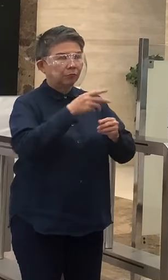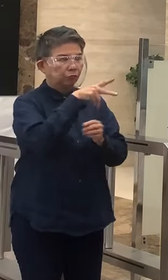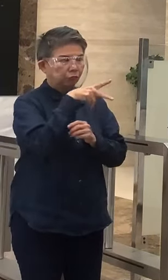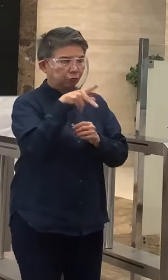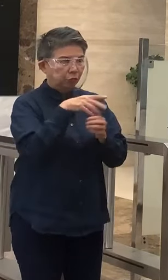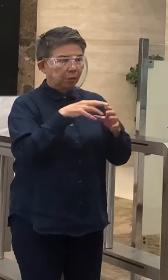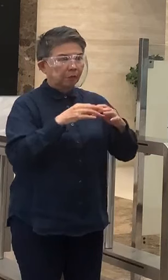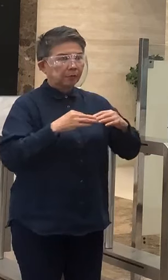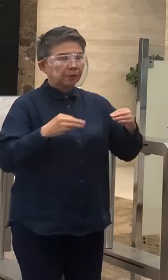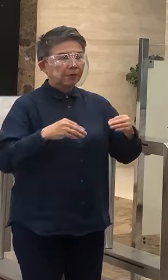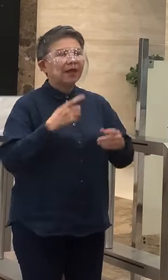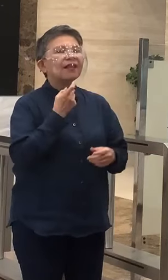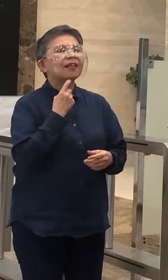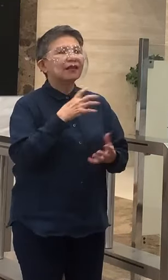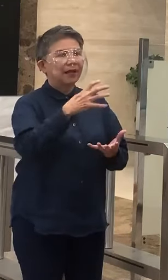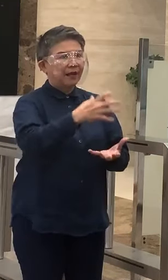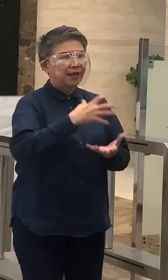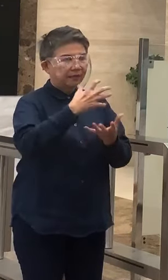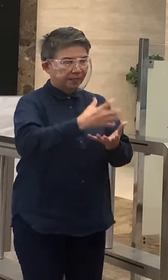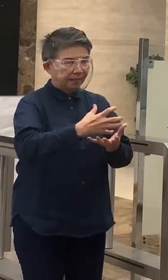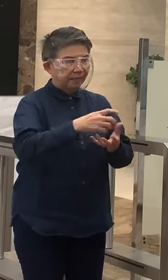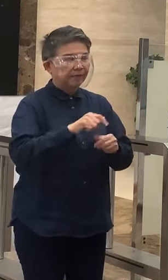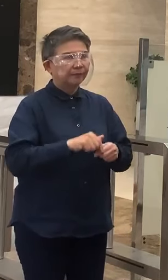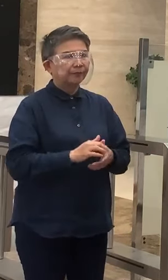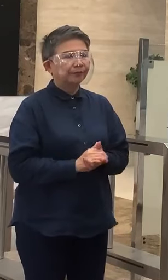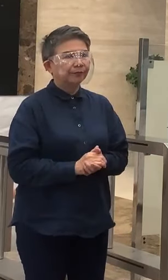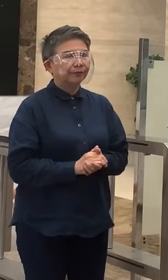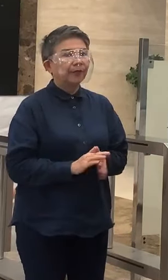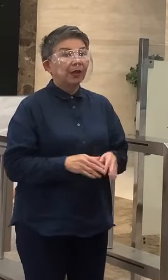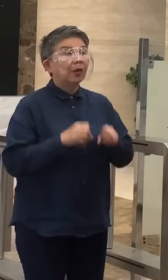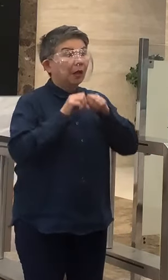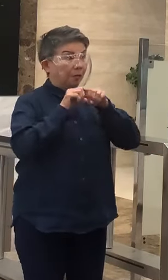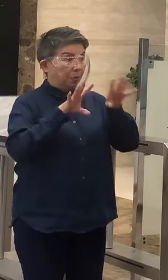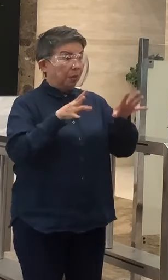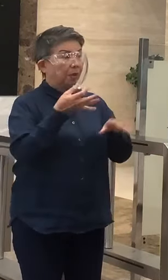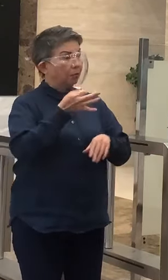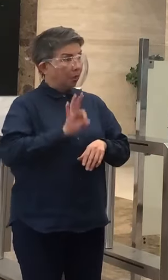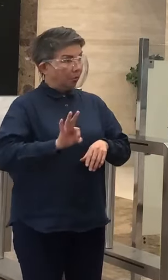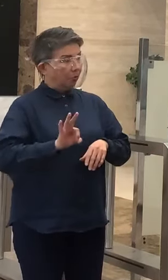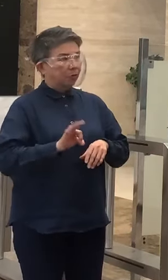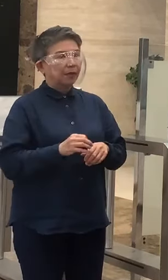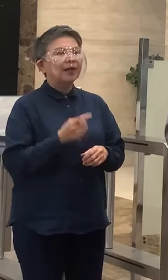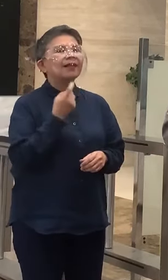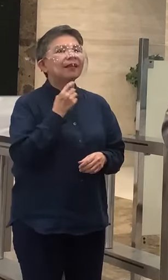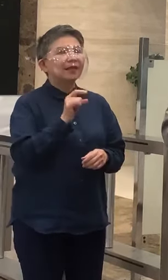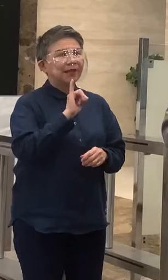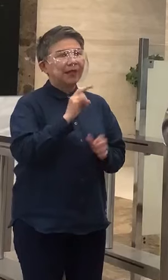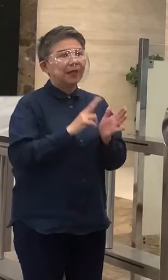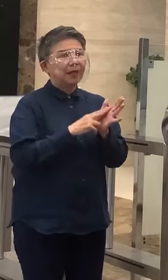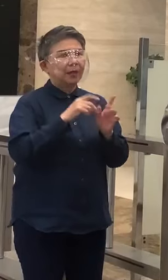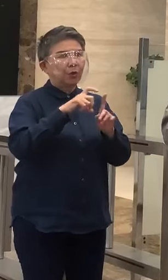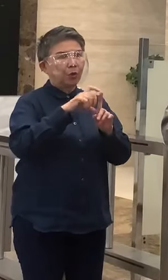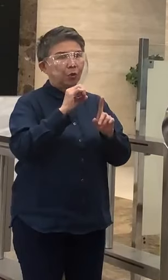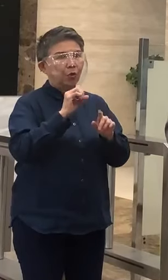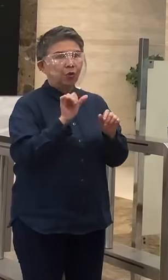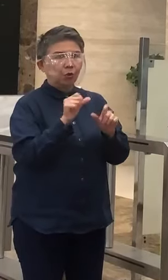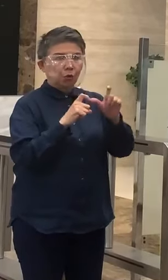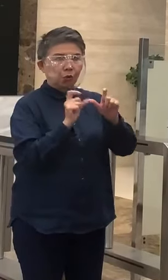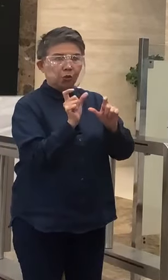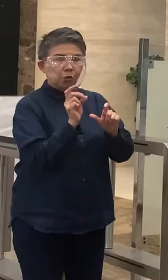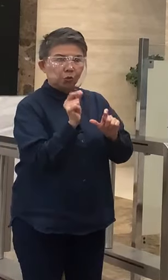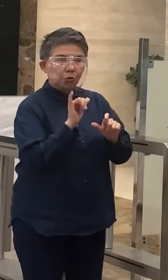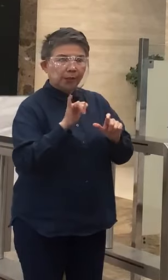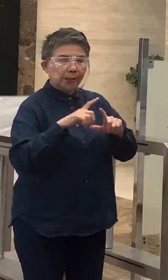terkaya aset tersebut itu yang update Windows 9 Kemudian